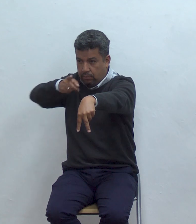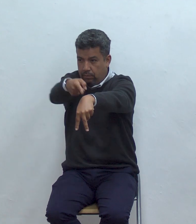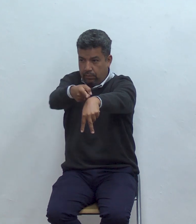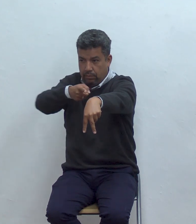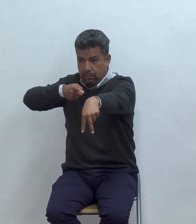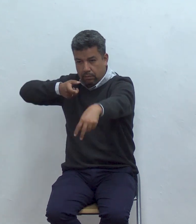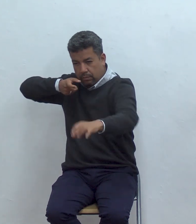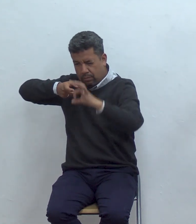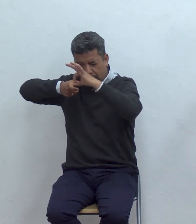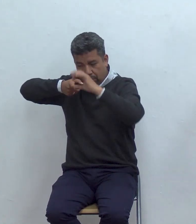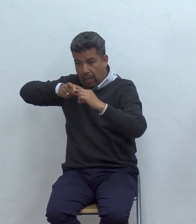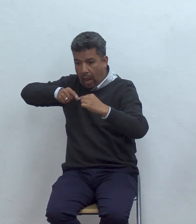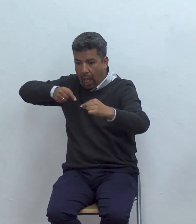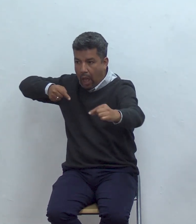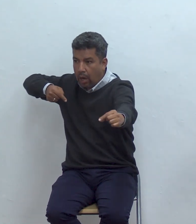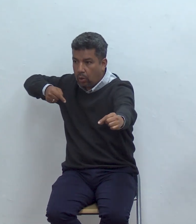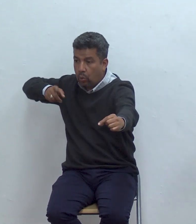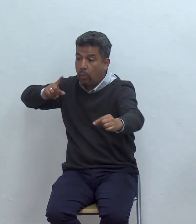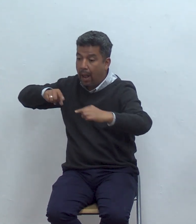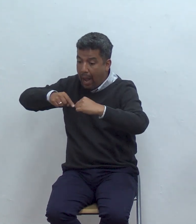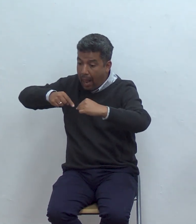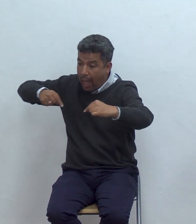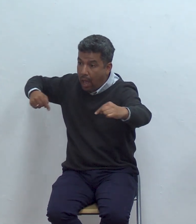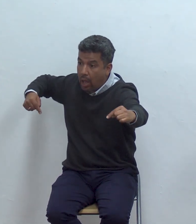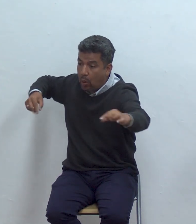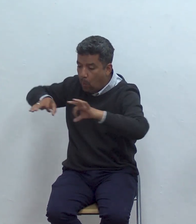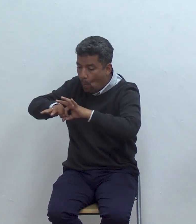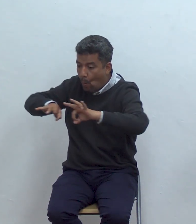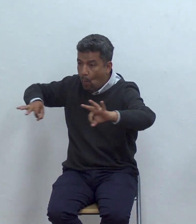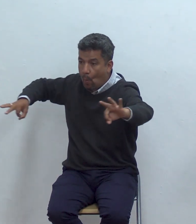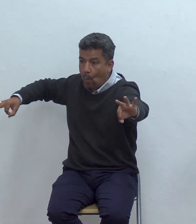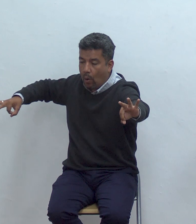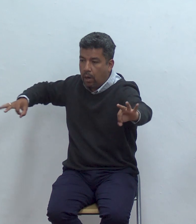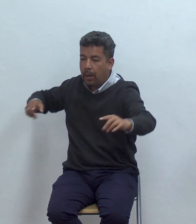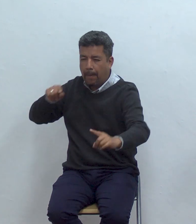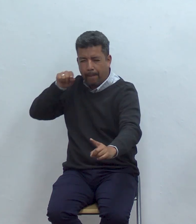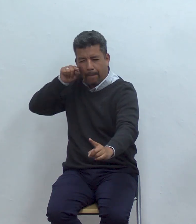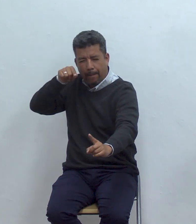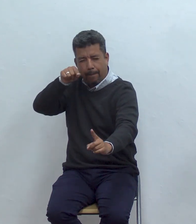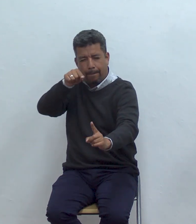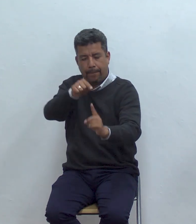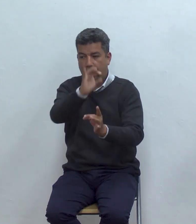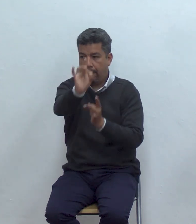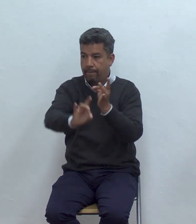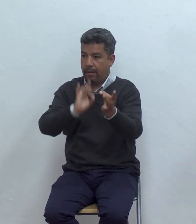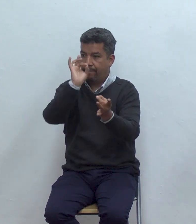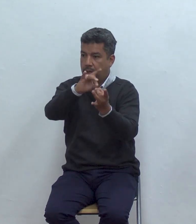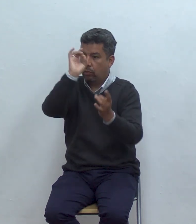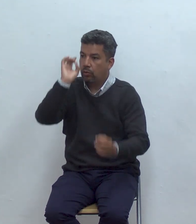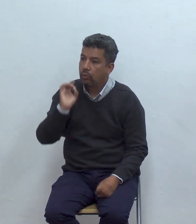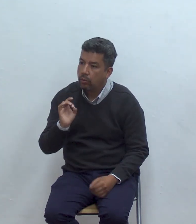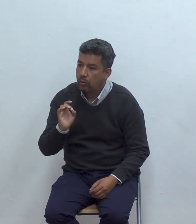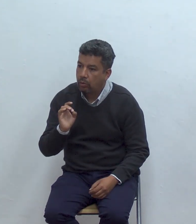larguísima. ¿Por qué? Porque entre más largo sea el tubo, con más precisión llega el